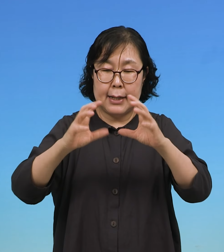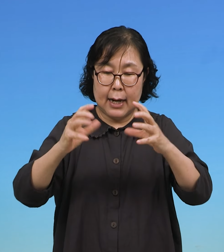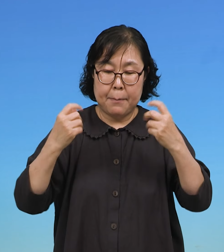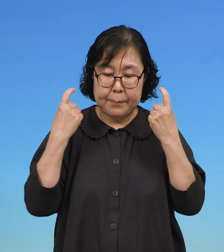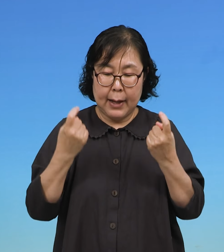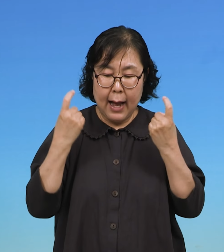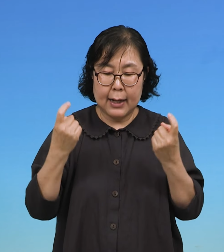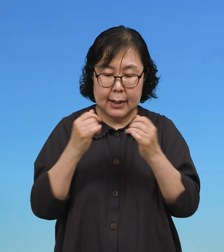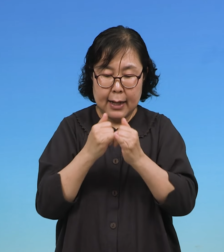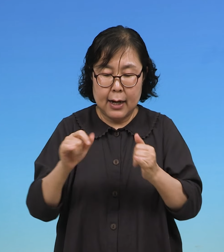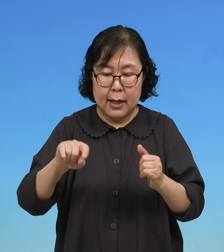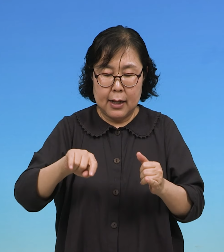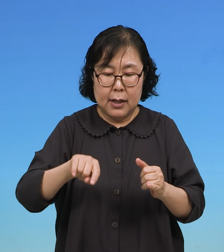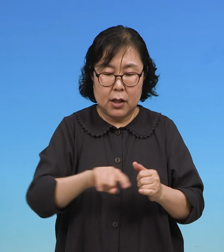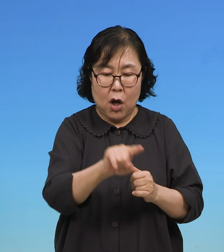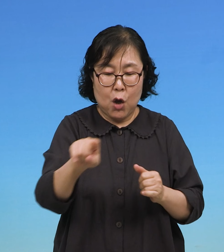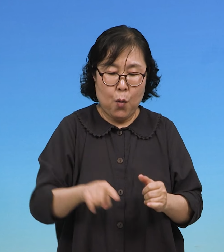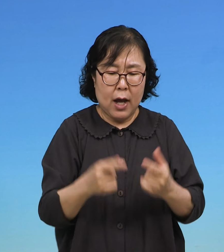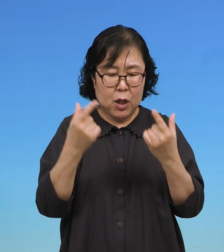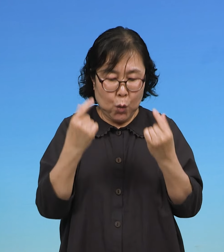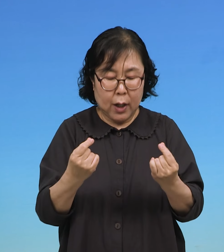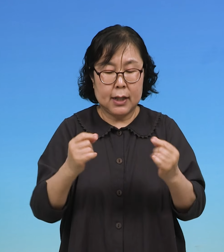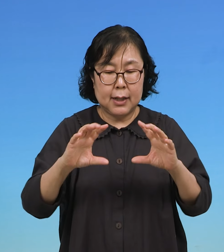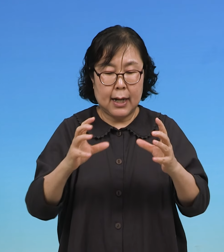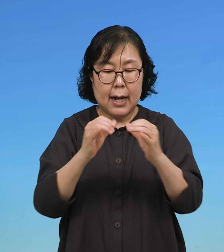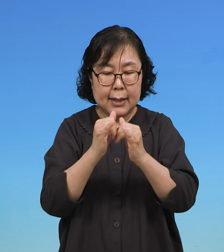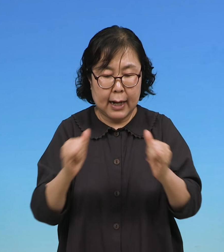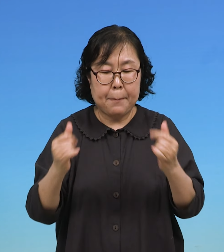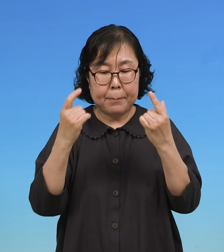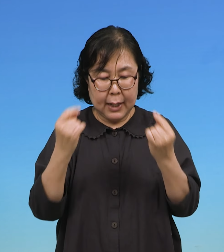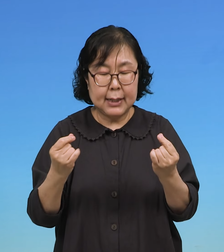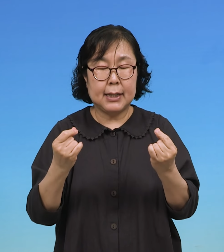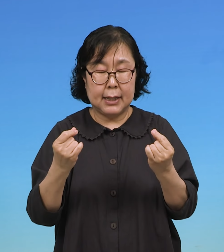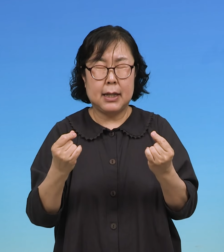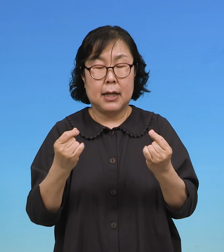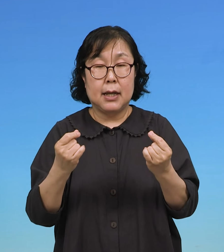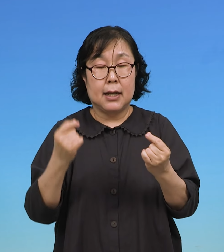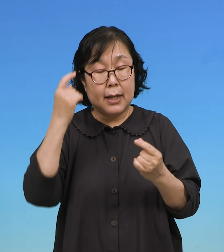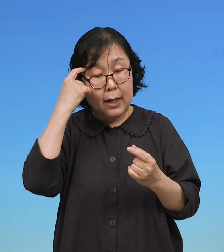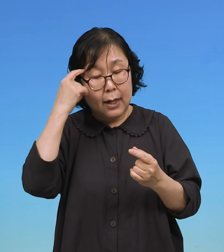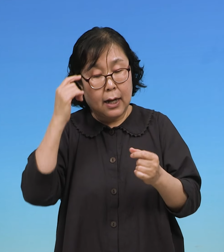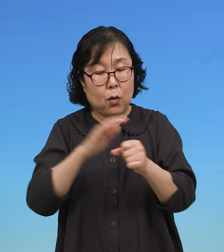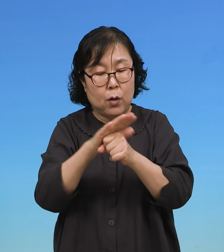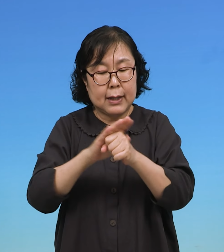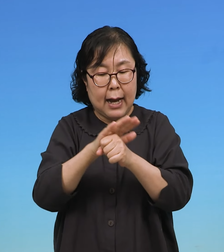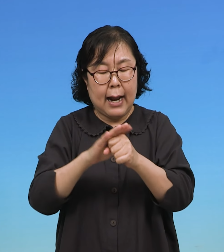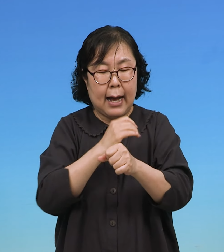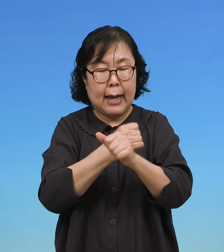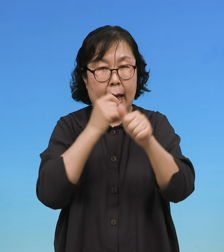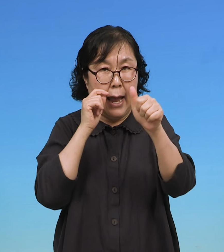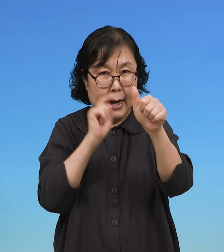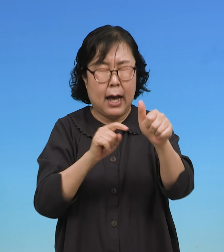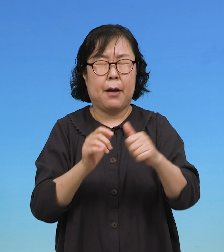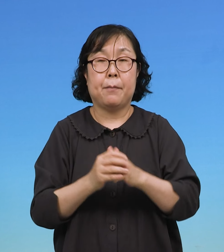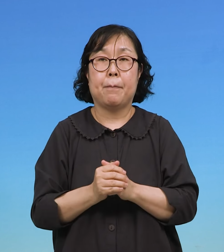외국인 나그네를 너희의 본토인처럼 여기고 그를 너희의 몸과 같이 사랑하여라. 여기 보면은